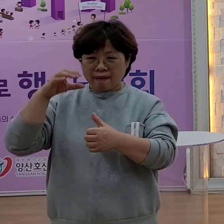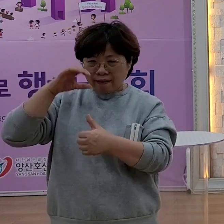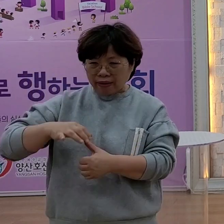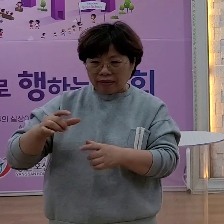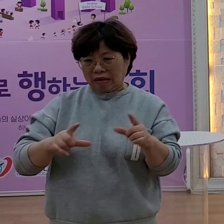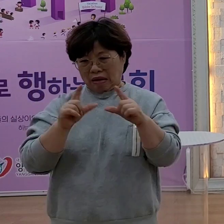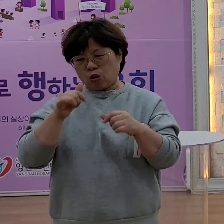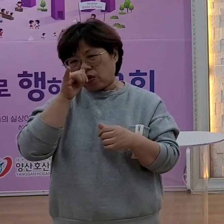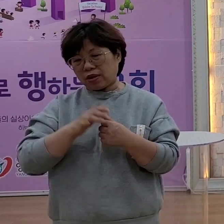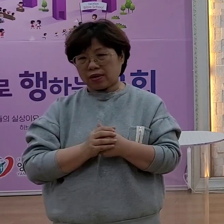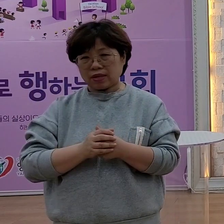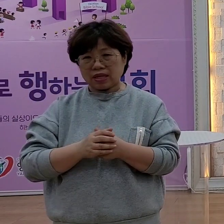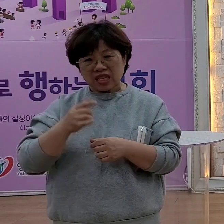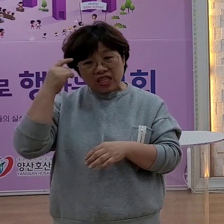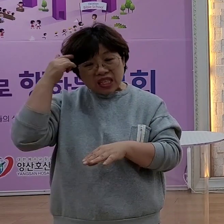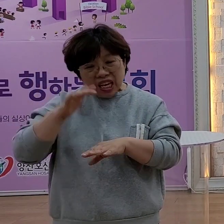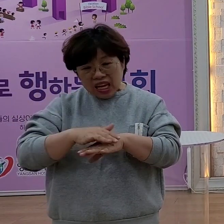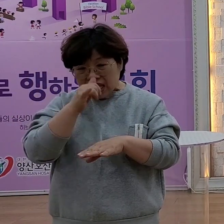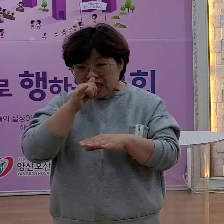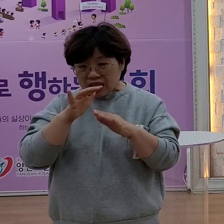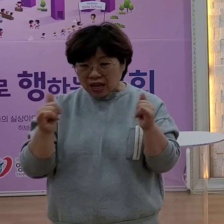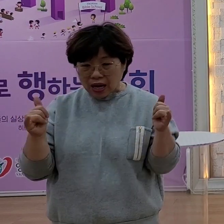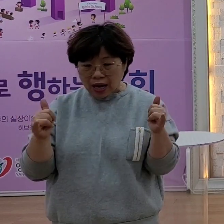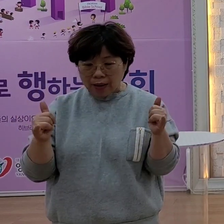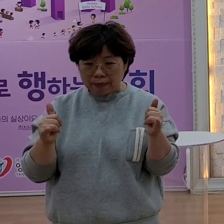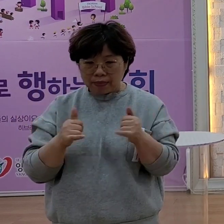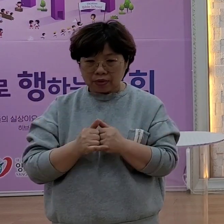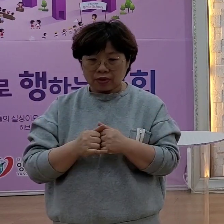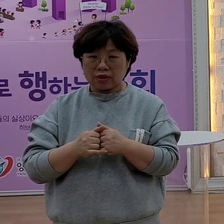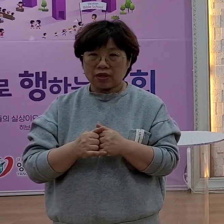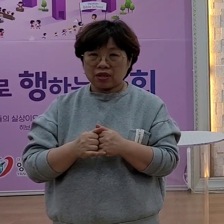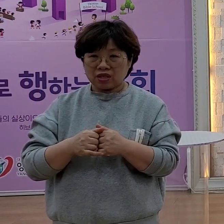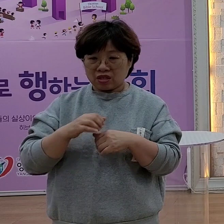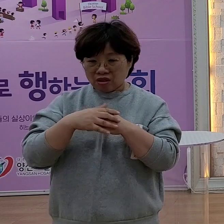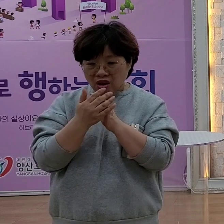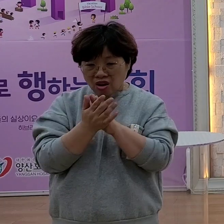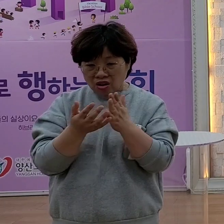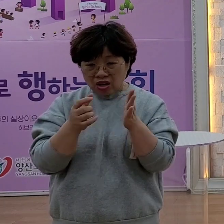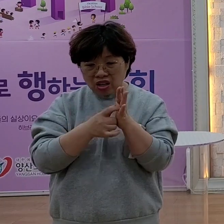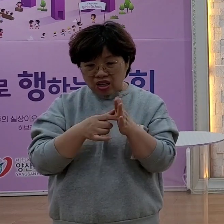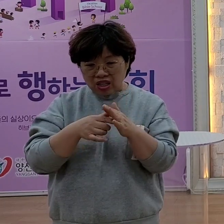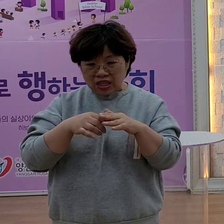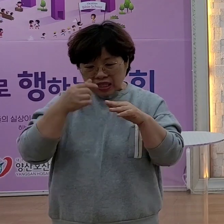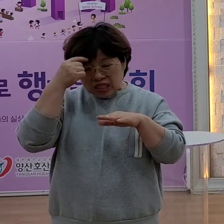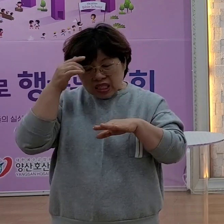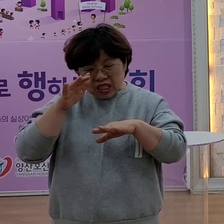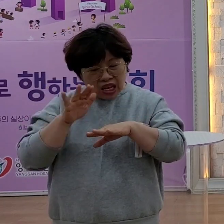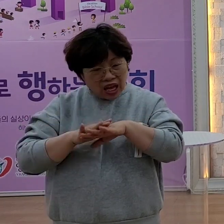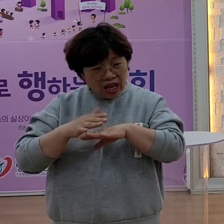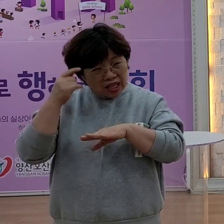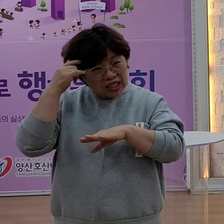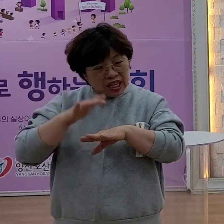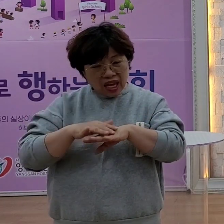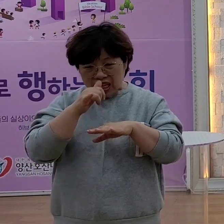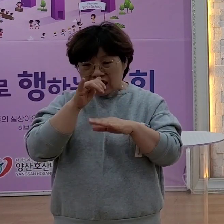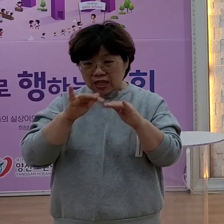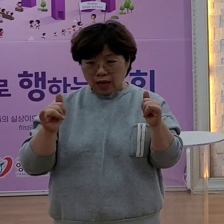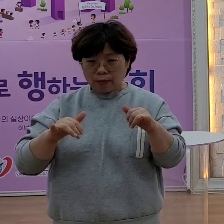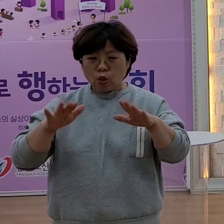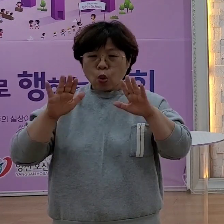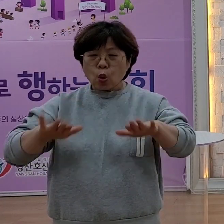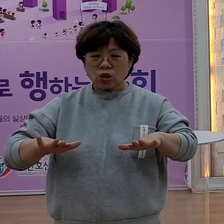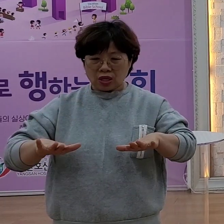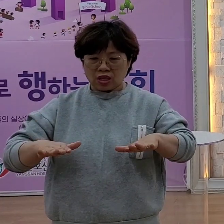있어요. 그럼 지혜로운 사람은, 성경이 말하는 지혜로운 사람은 오늘을 사는 거예요.